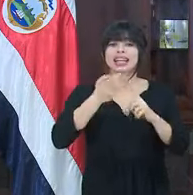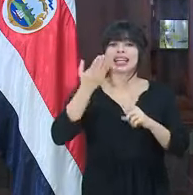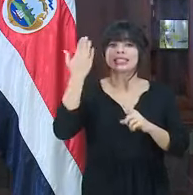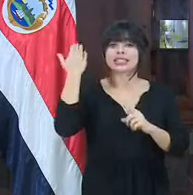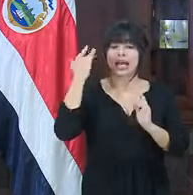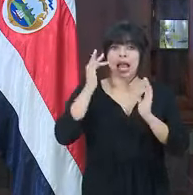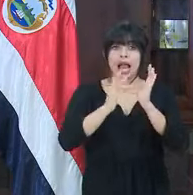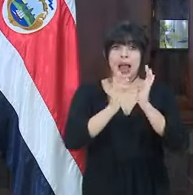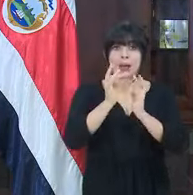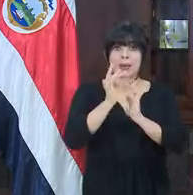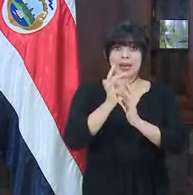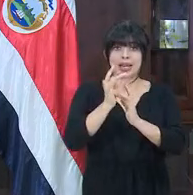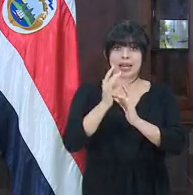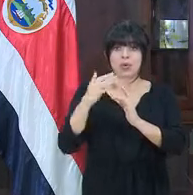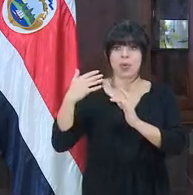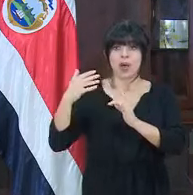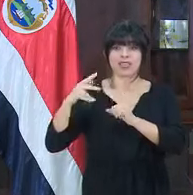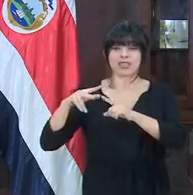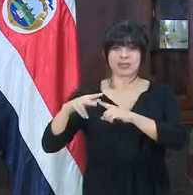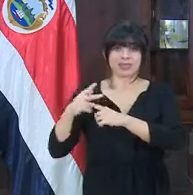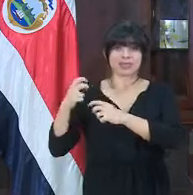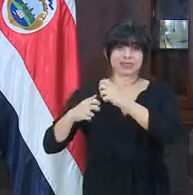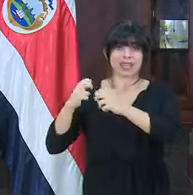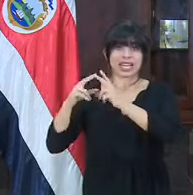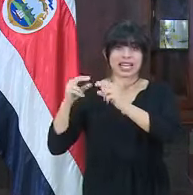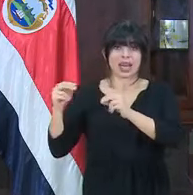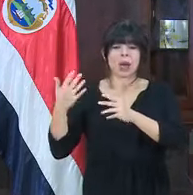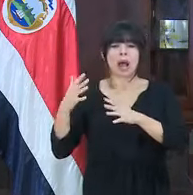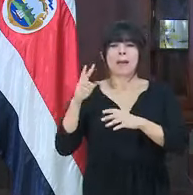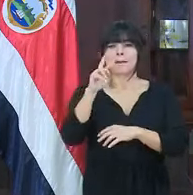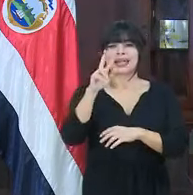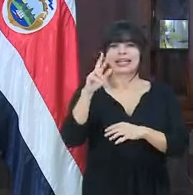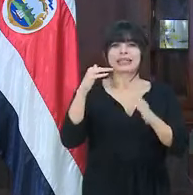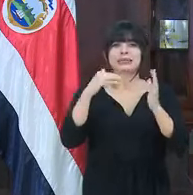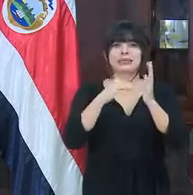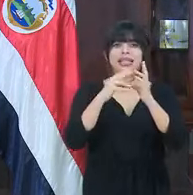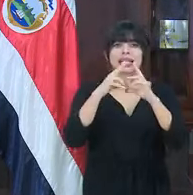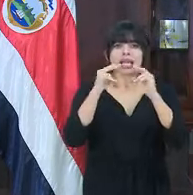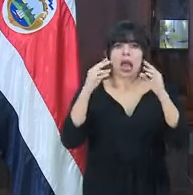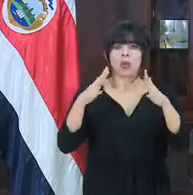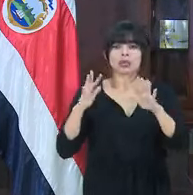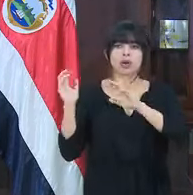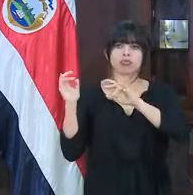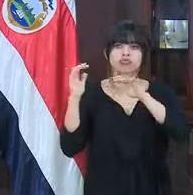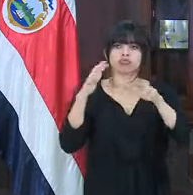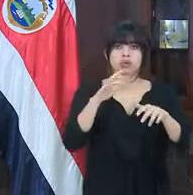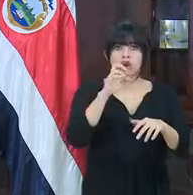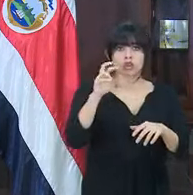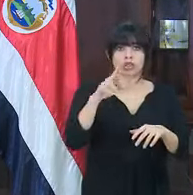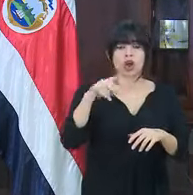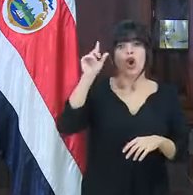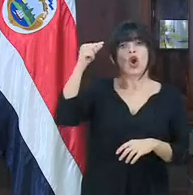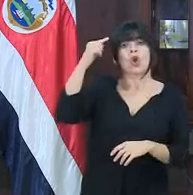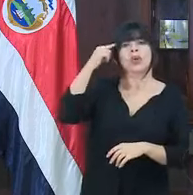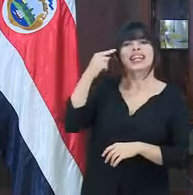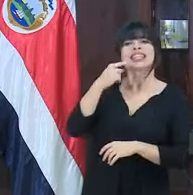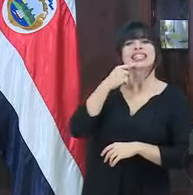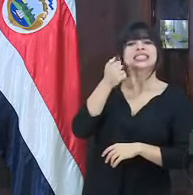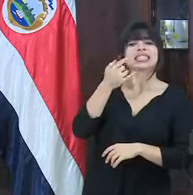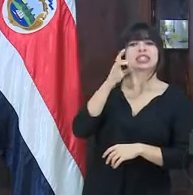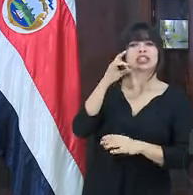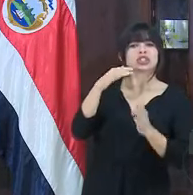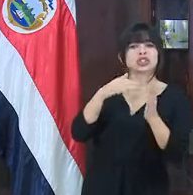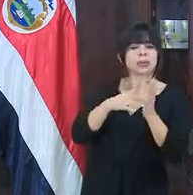desde que se da el conflicto con Nicaragua, hay cerca de 23.000 nicaragüenses que han migrado a Costa Rica. El gobierno dice que son